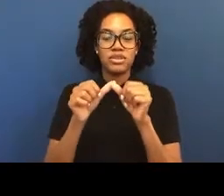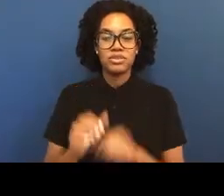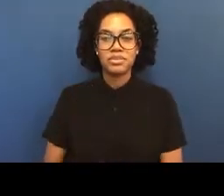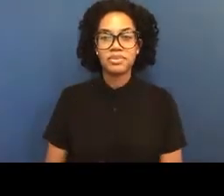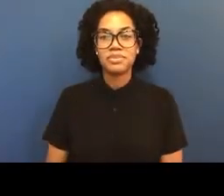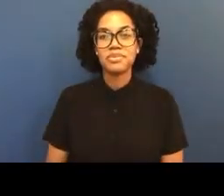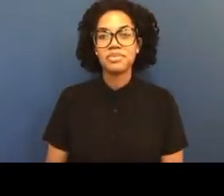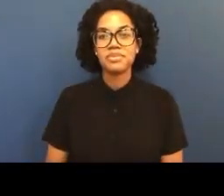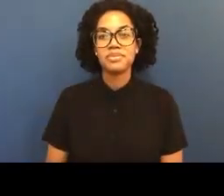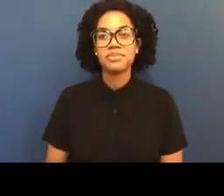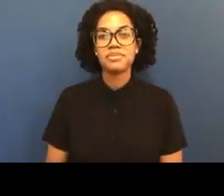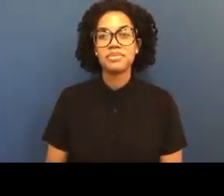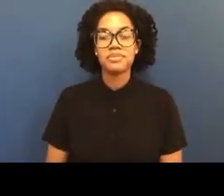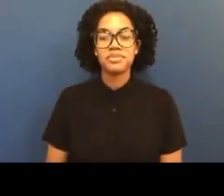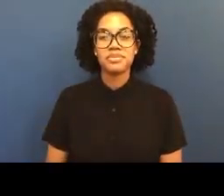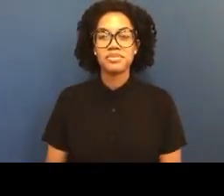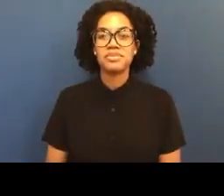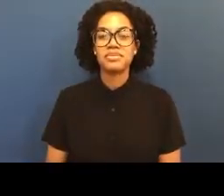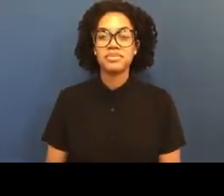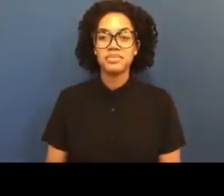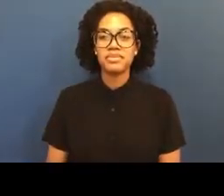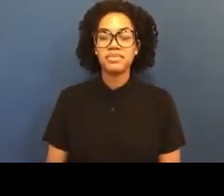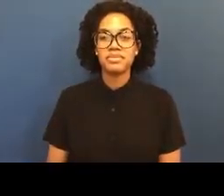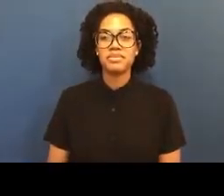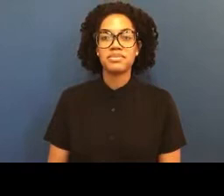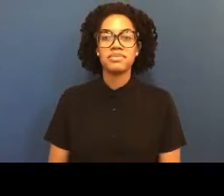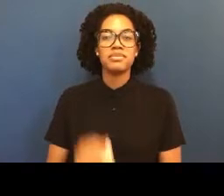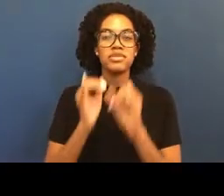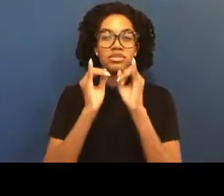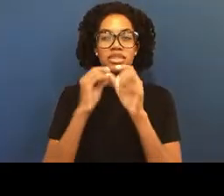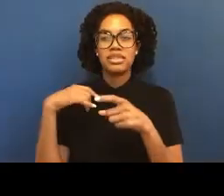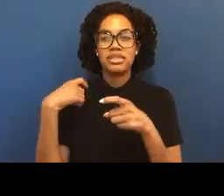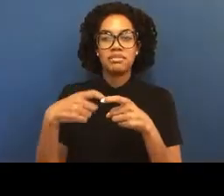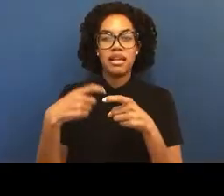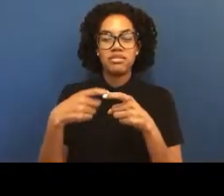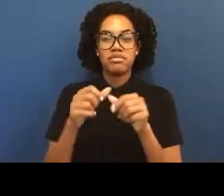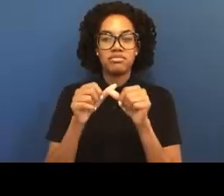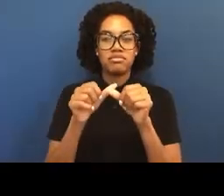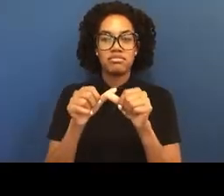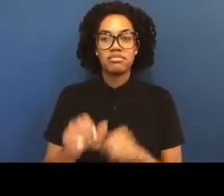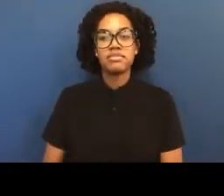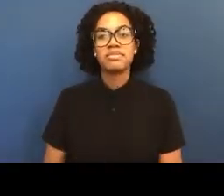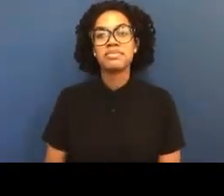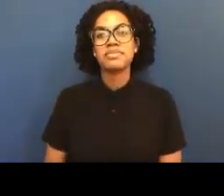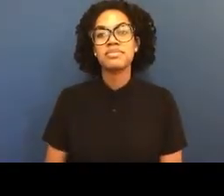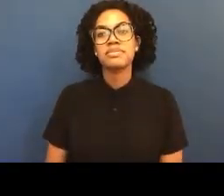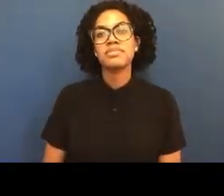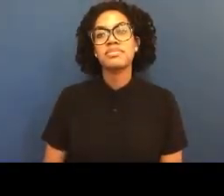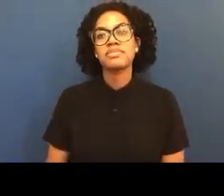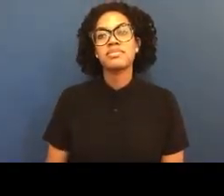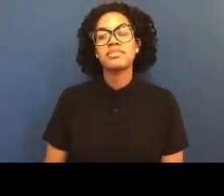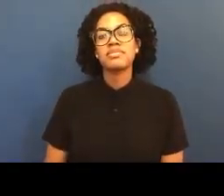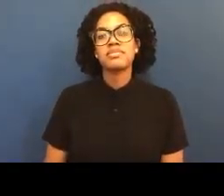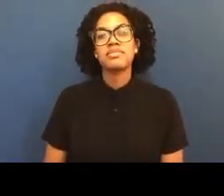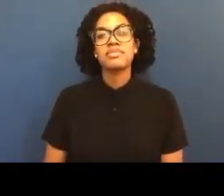pantalla. Si usted no desea escuchar la narración en inglés de fondo una vez que haya seleccionado